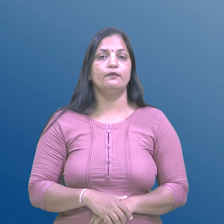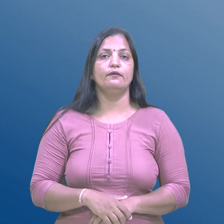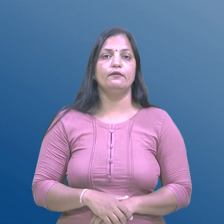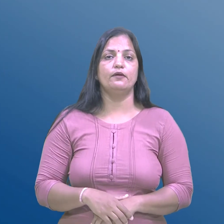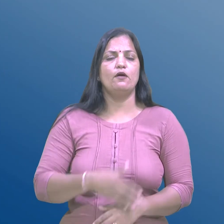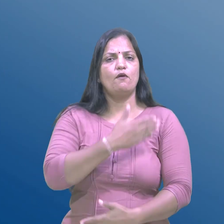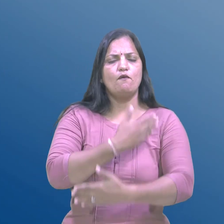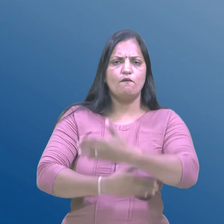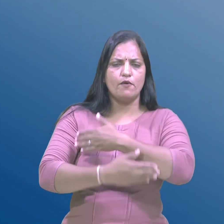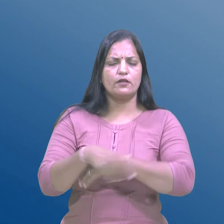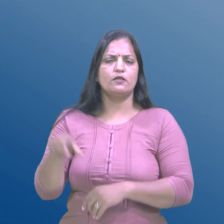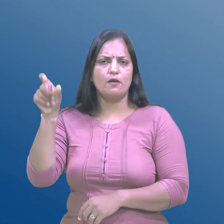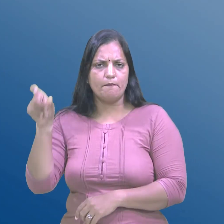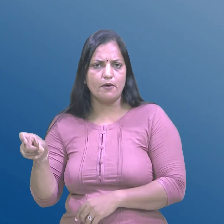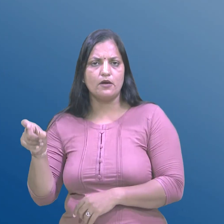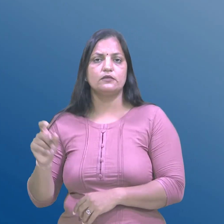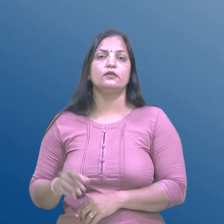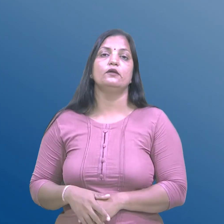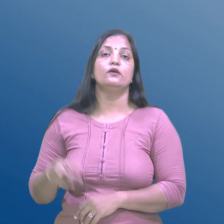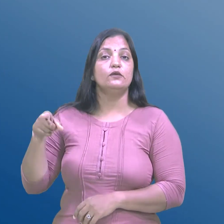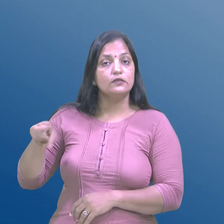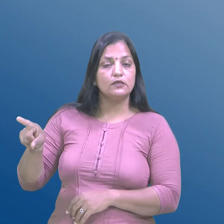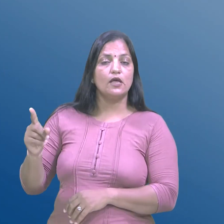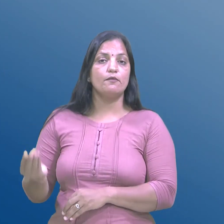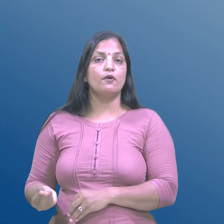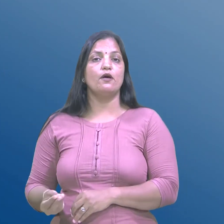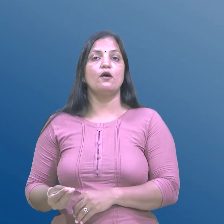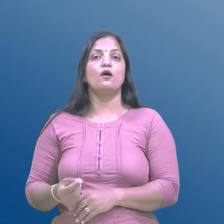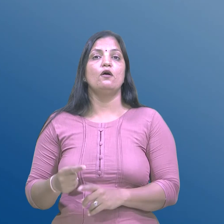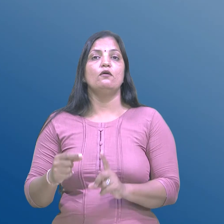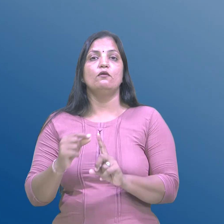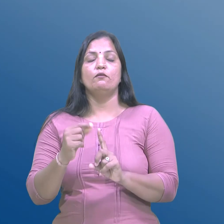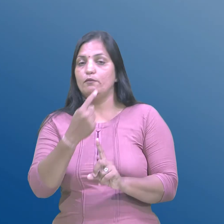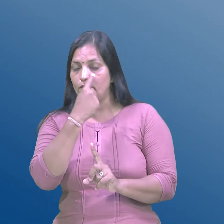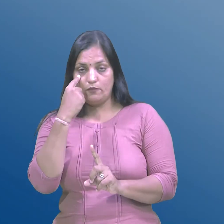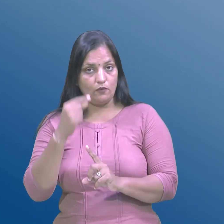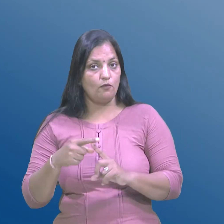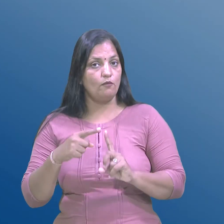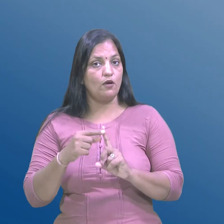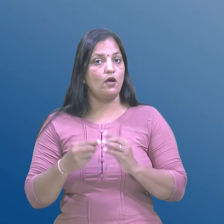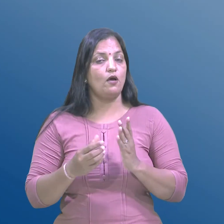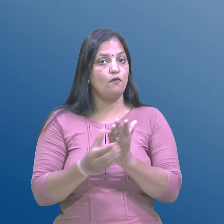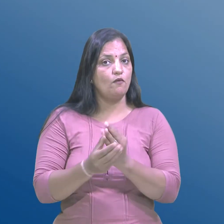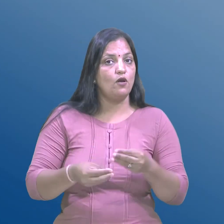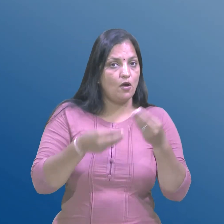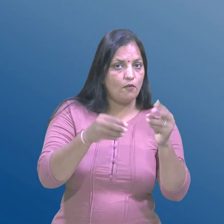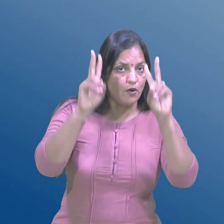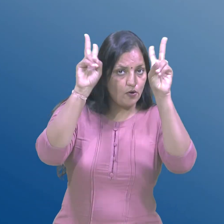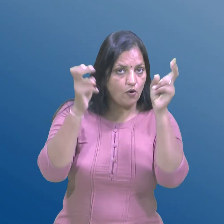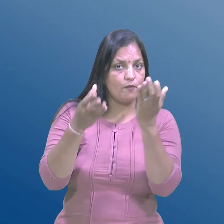વિકલાંગતા ધરાવતી વ્યક્તિઓ દ્વારા આપવામાં આવેલ પુરાવાઓ, વિષય સામગ્રી અથવા